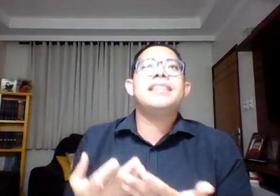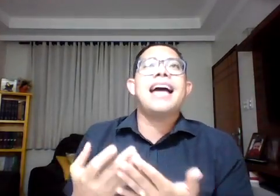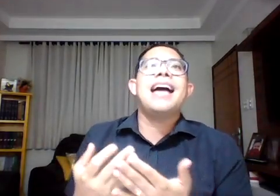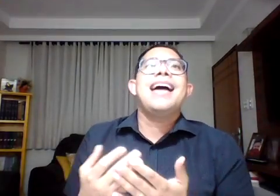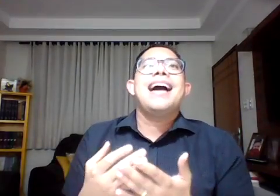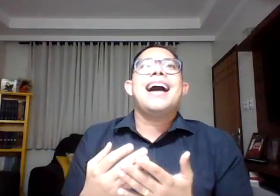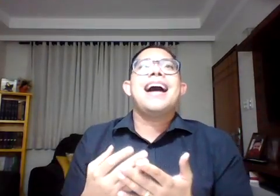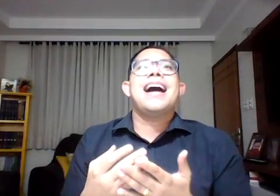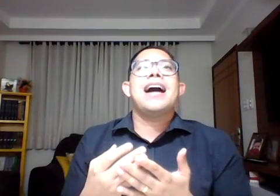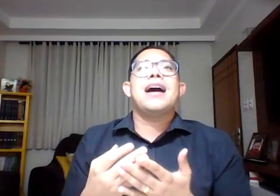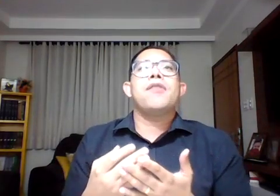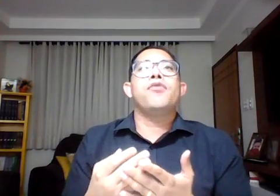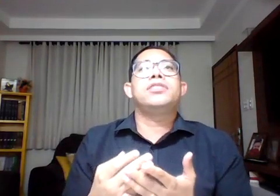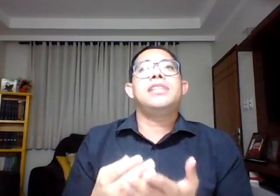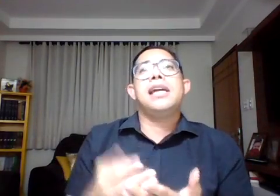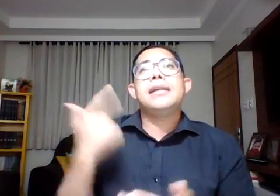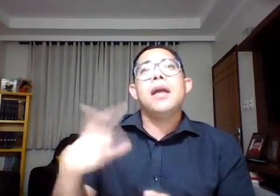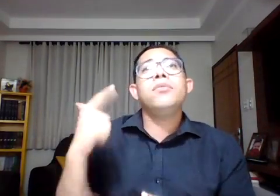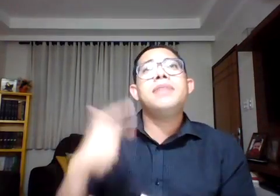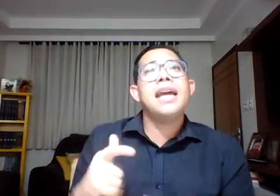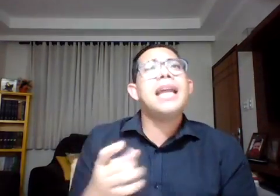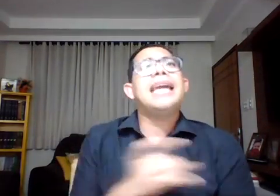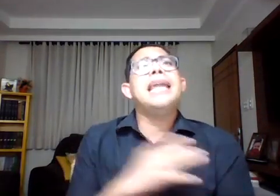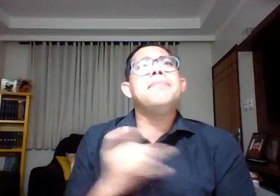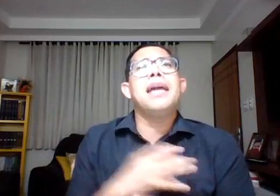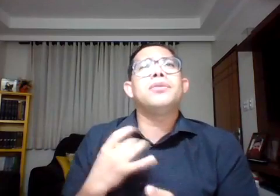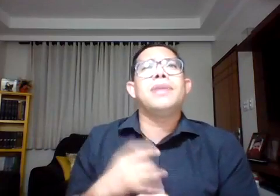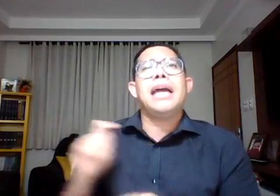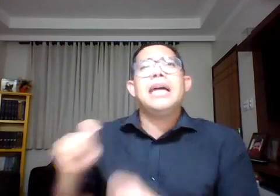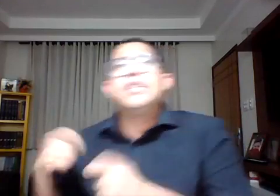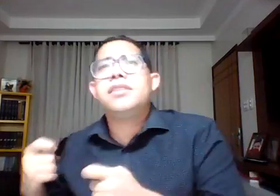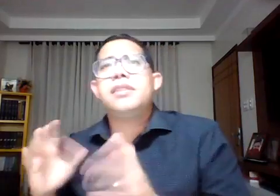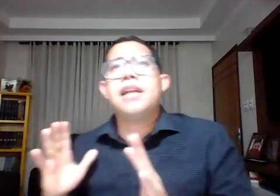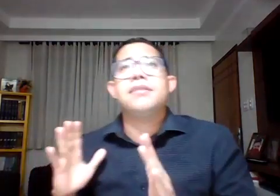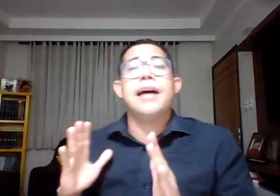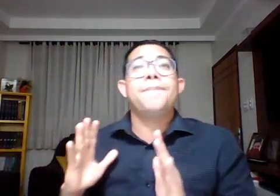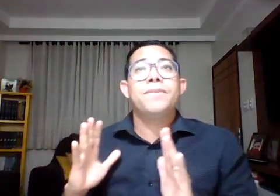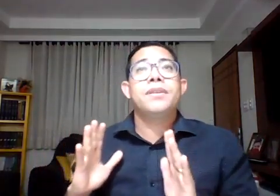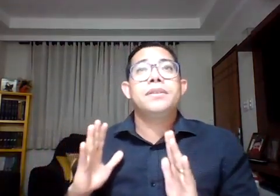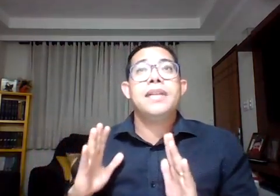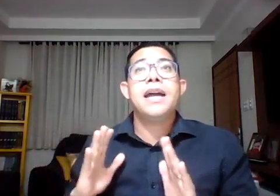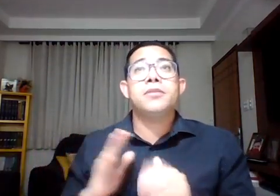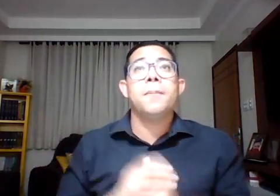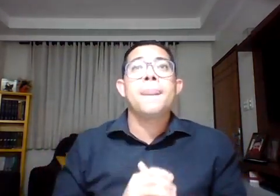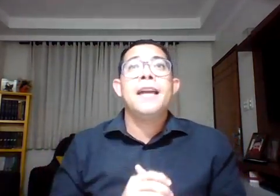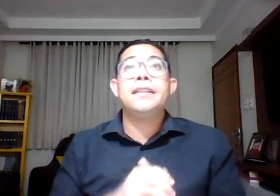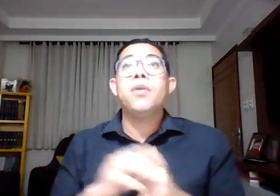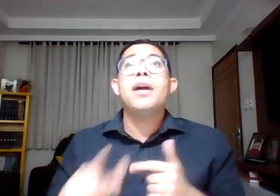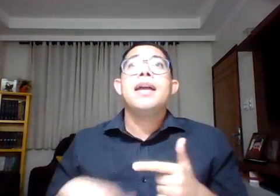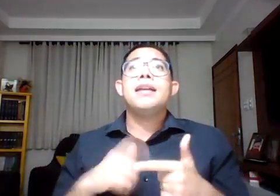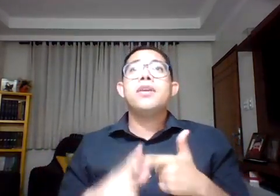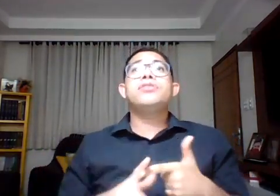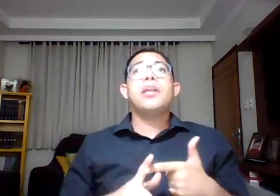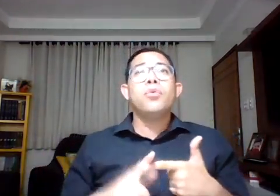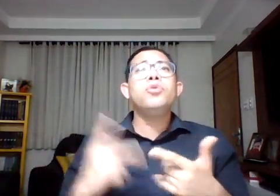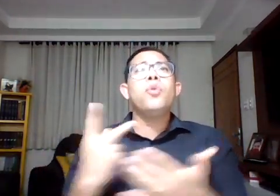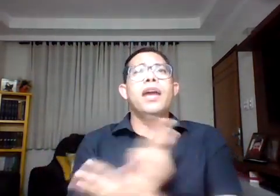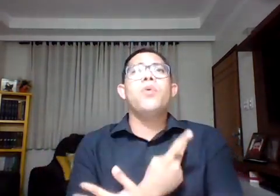facilitar você não ter aquele medo, né, de sinalizar, certo? Então, esse é o segundo erro aí